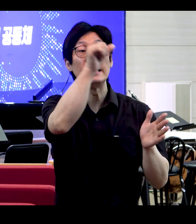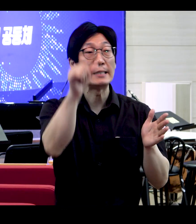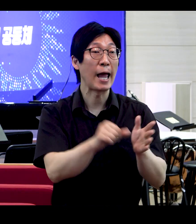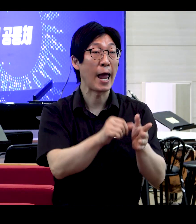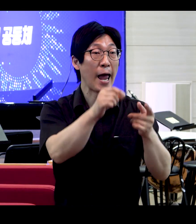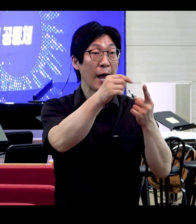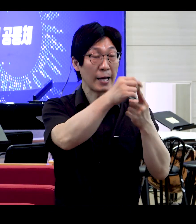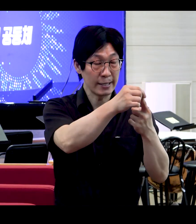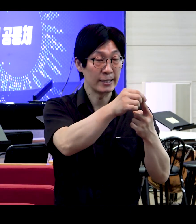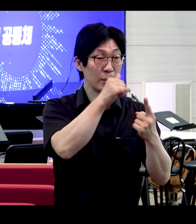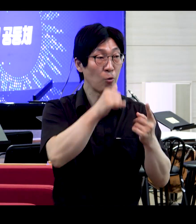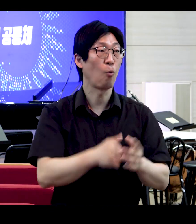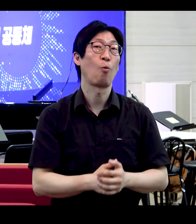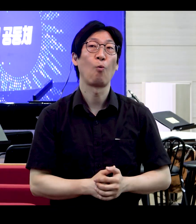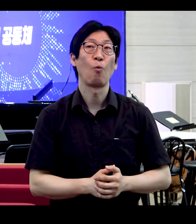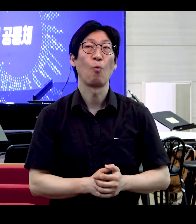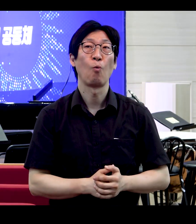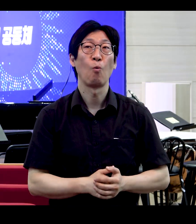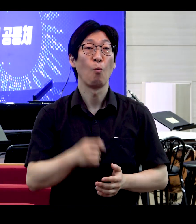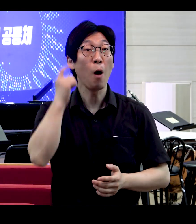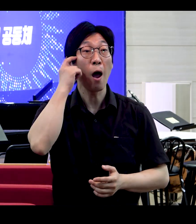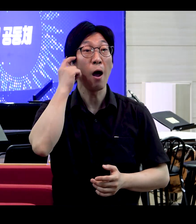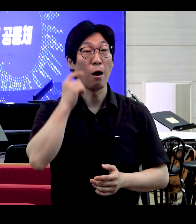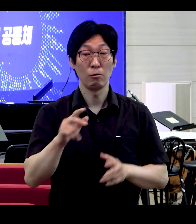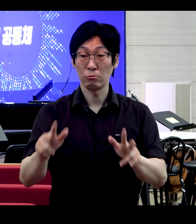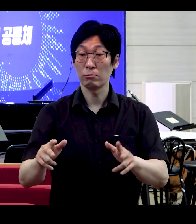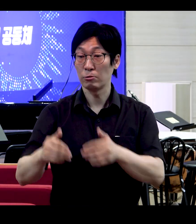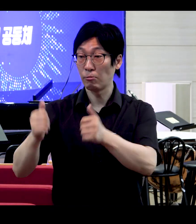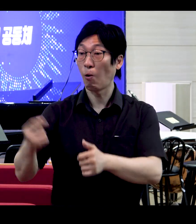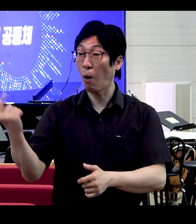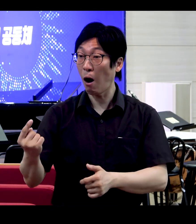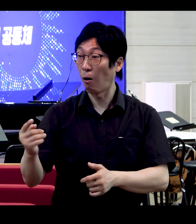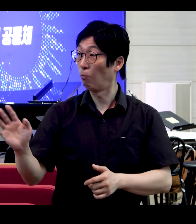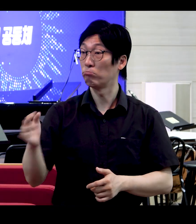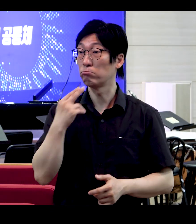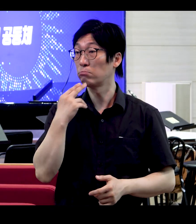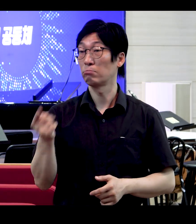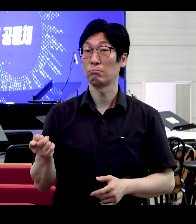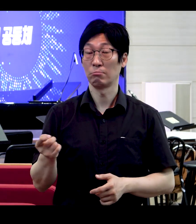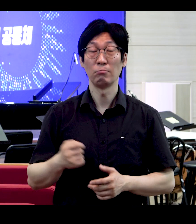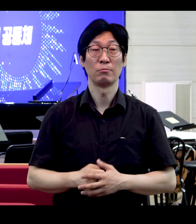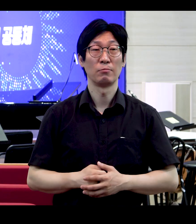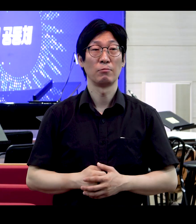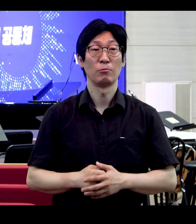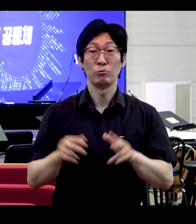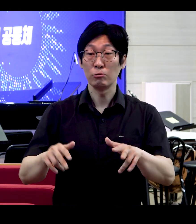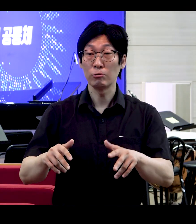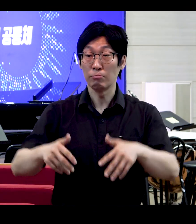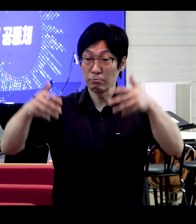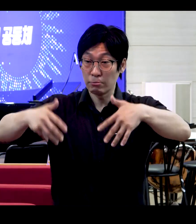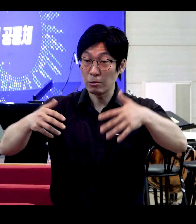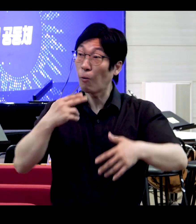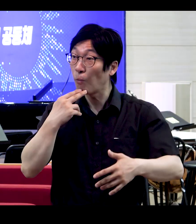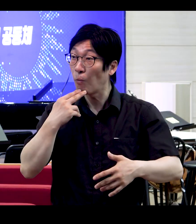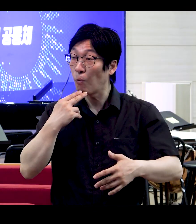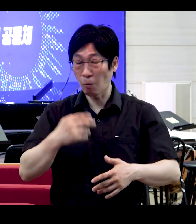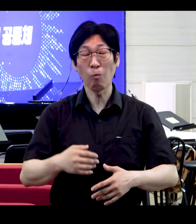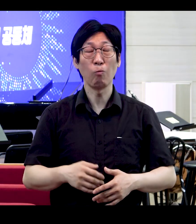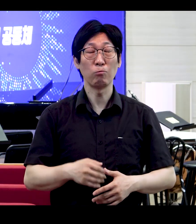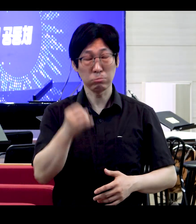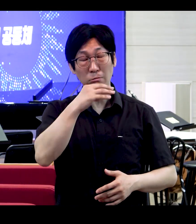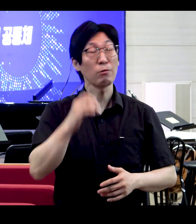인생이에요. 그러니까 뭐 당장 심판 없으니까, 뭐 지금 당장 비가 안